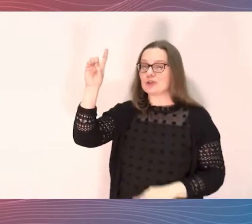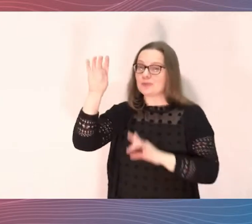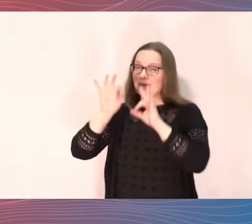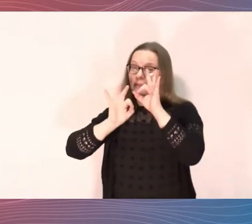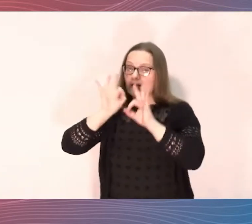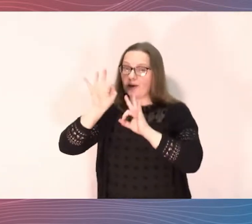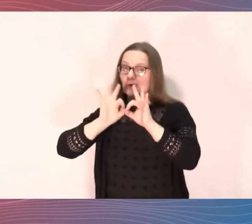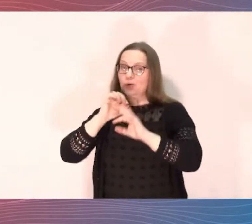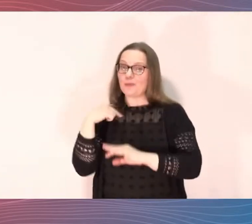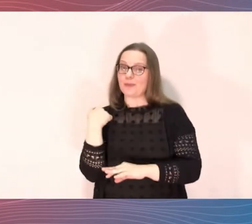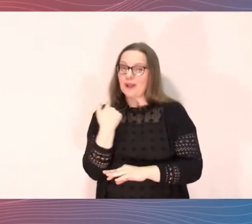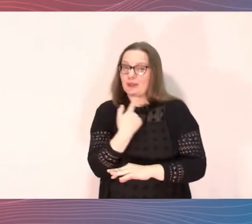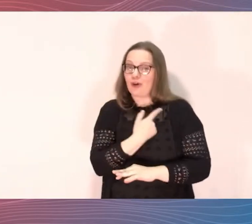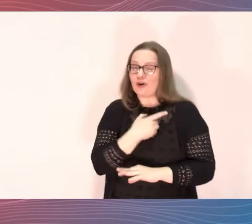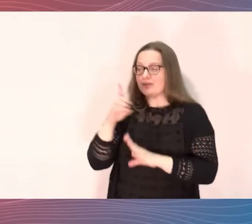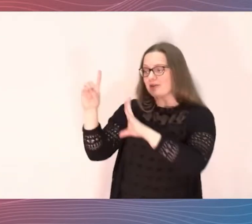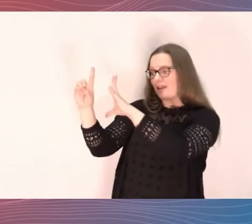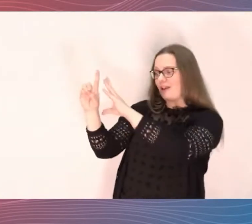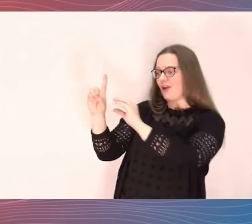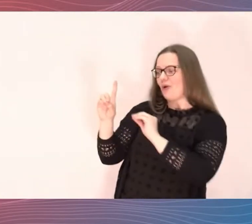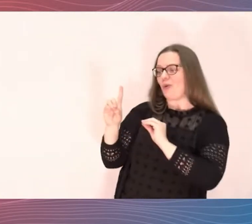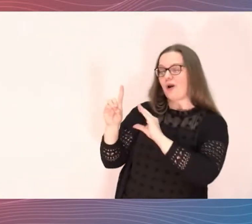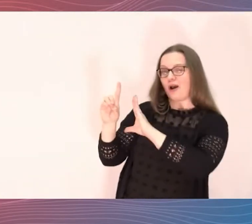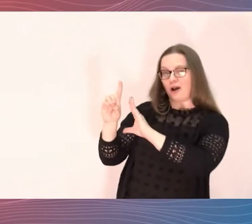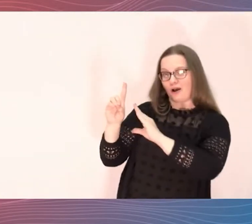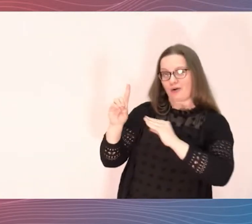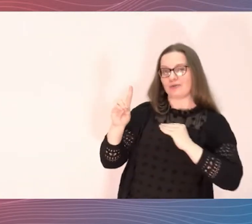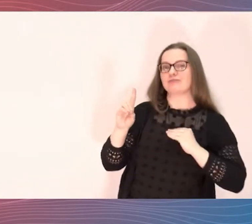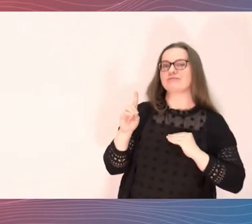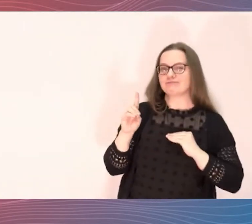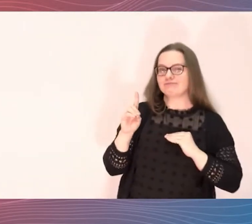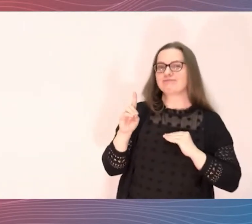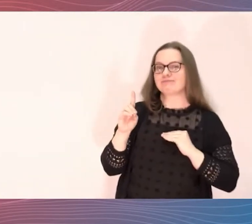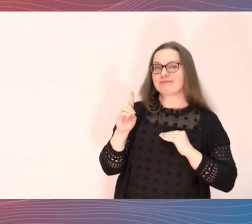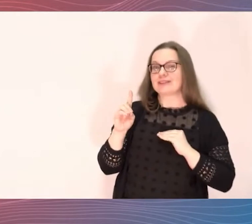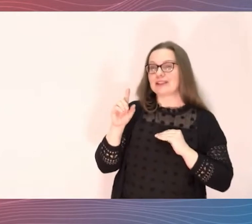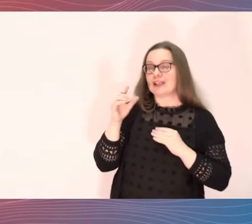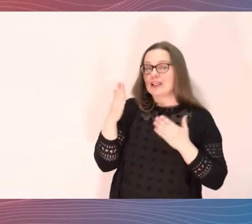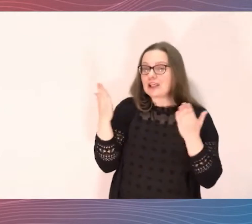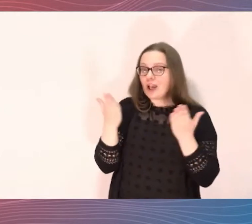filho. E Deus está fazendo esse trabalho.